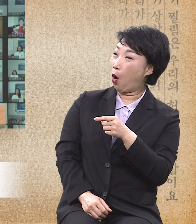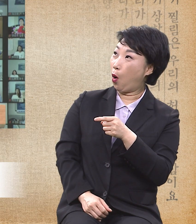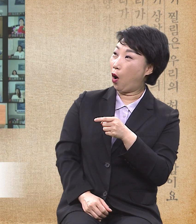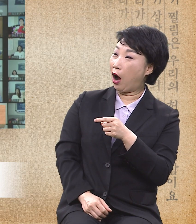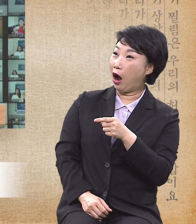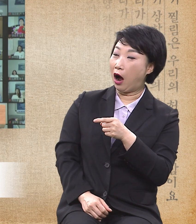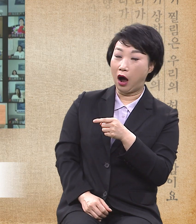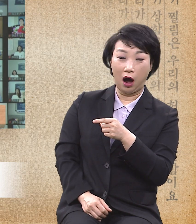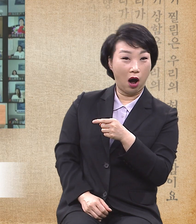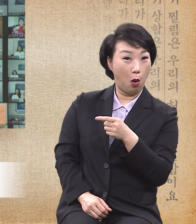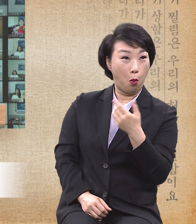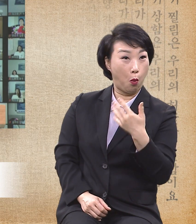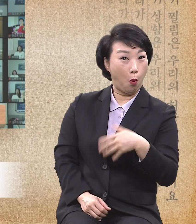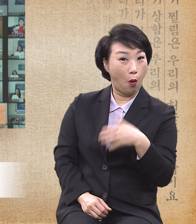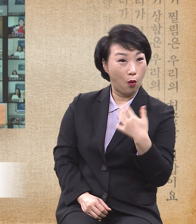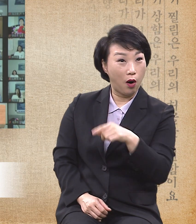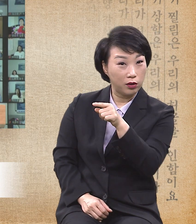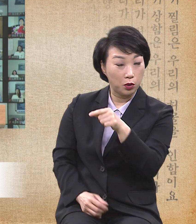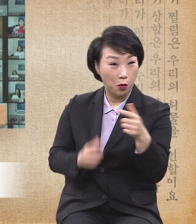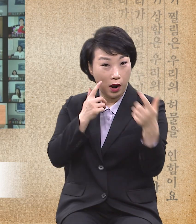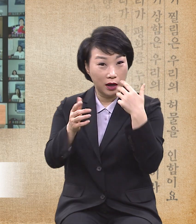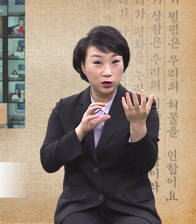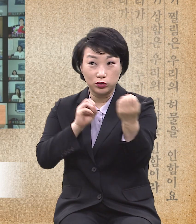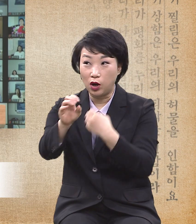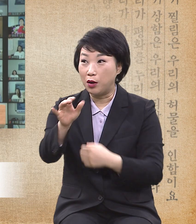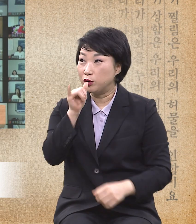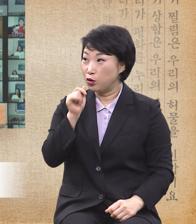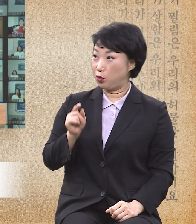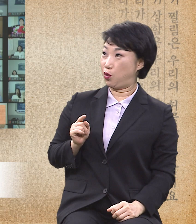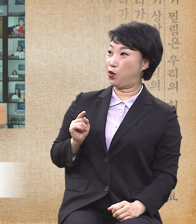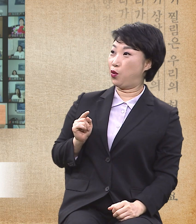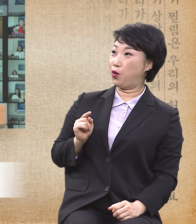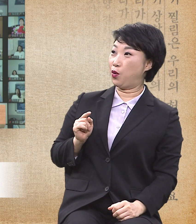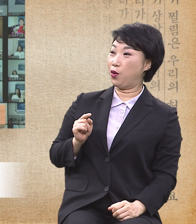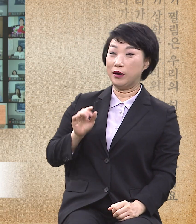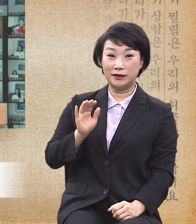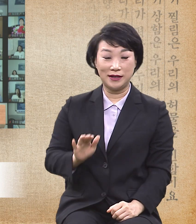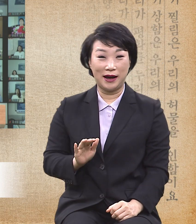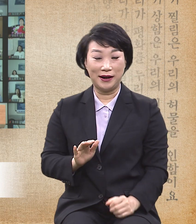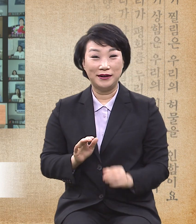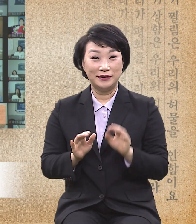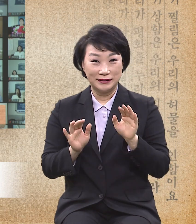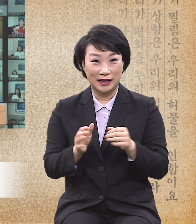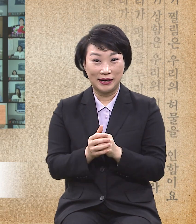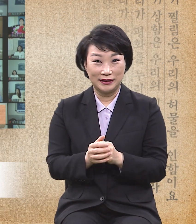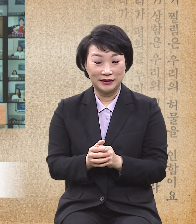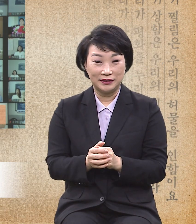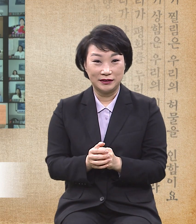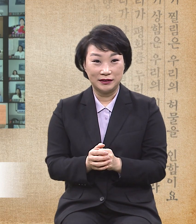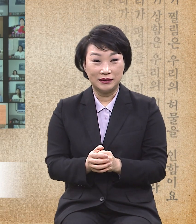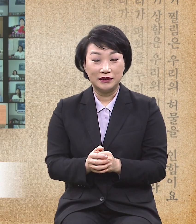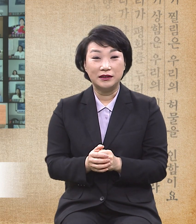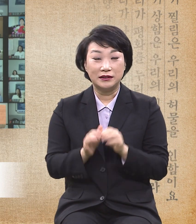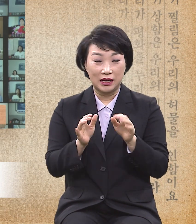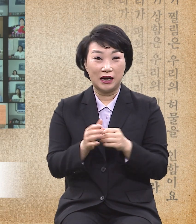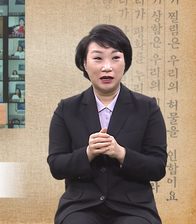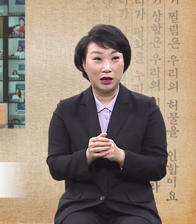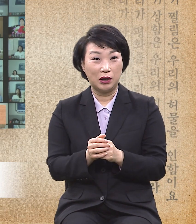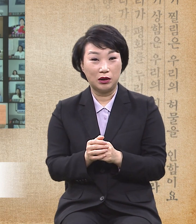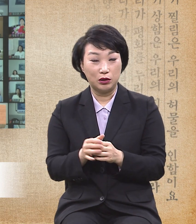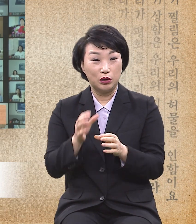훨씬 아주 정확하게 말씀하시면서 간단하게 사실을 말할